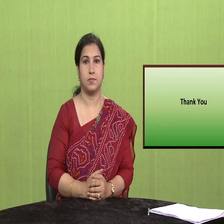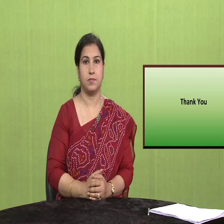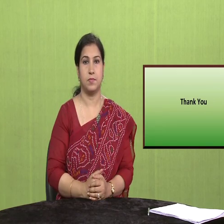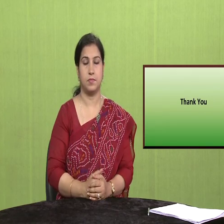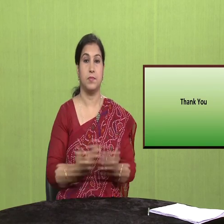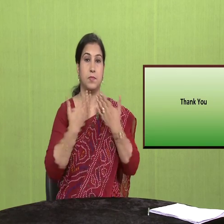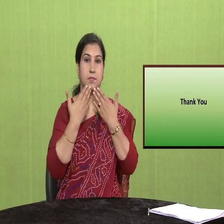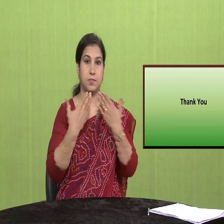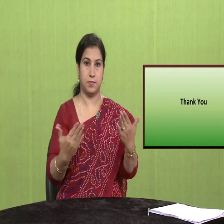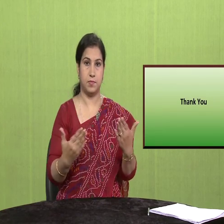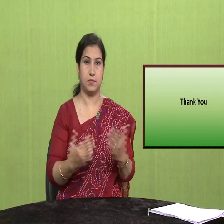Thank you.